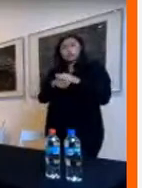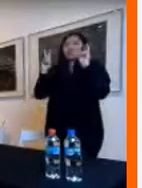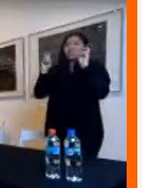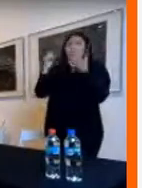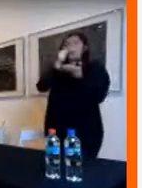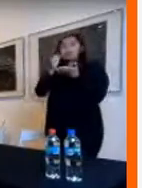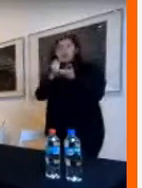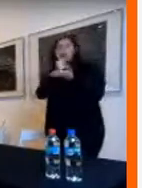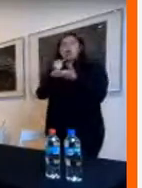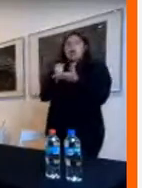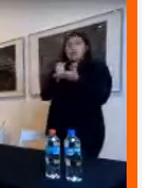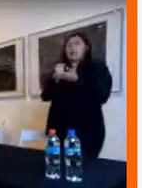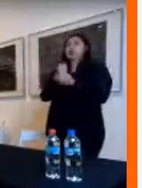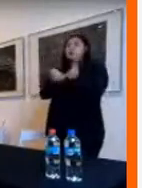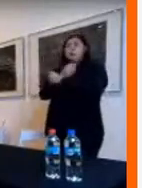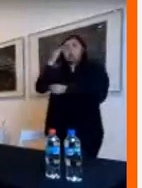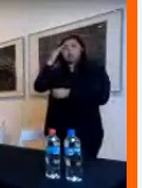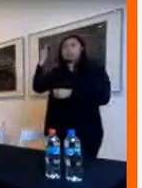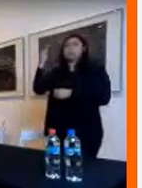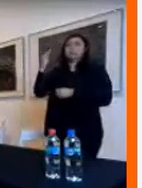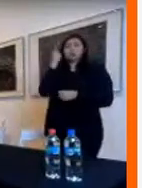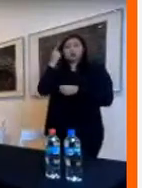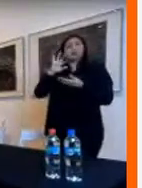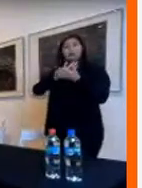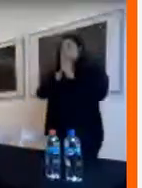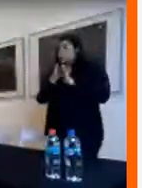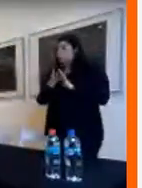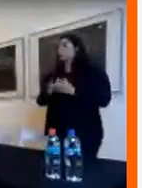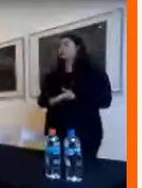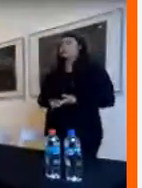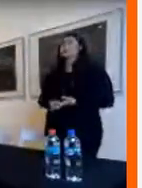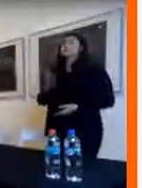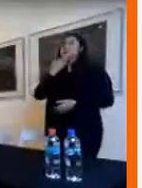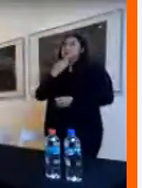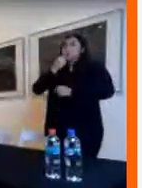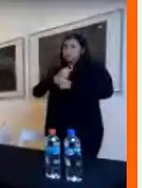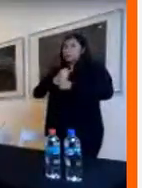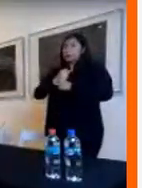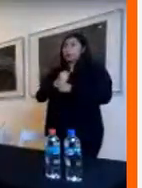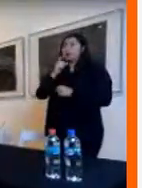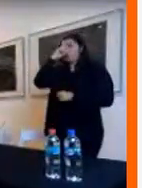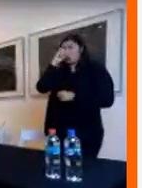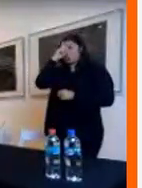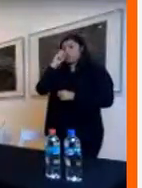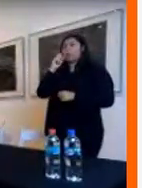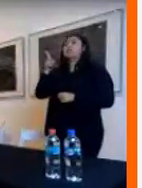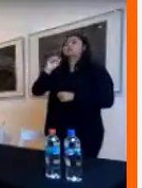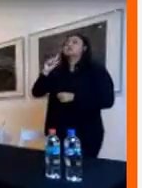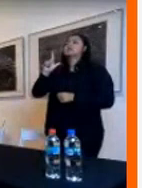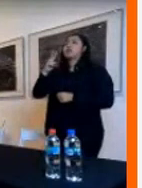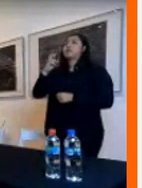de gendarmería, todos esos elementos. Y también trabajamos con el Hospital El Salvador, con pacientes del